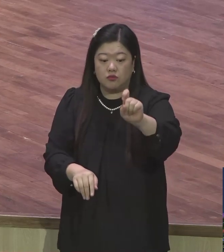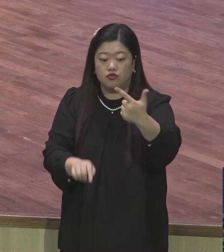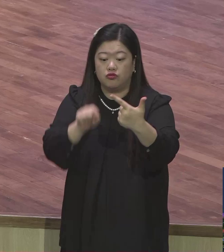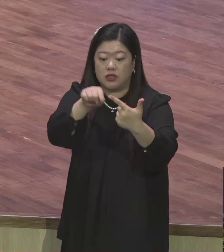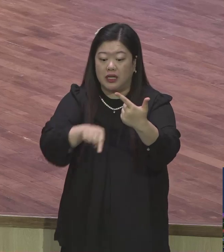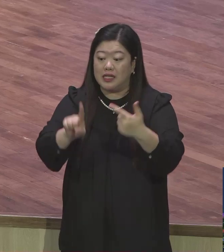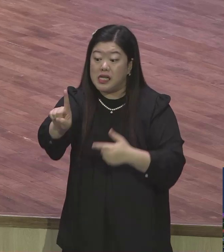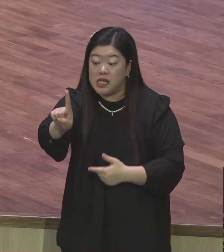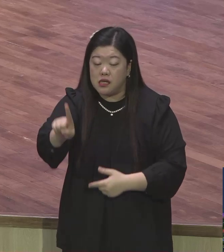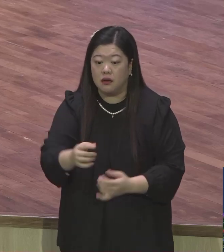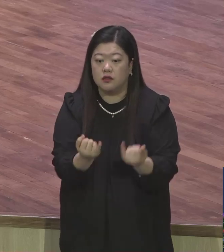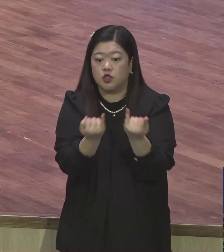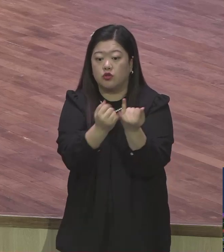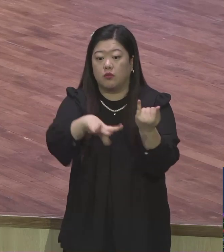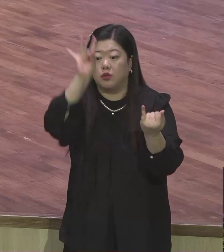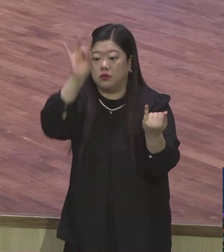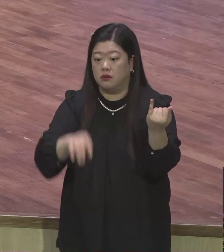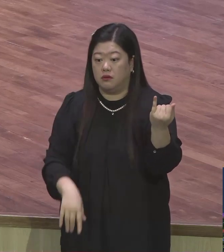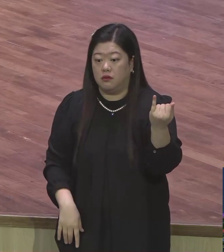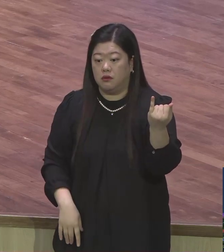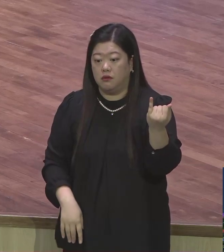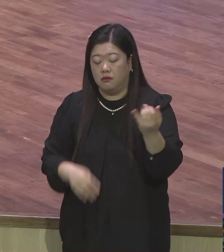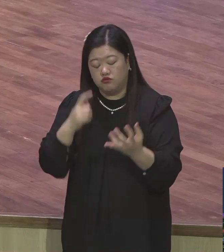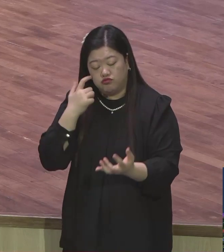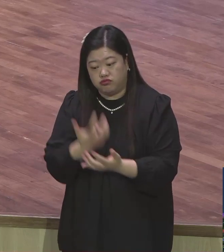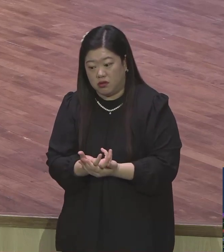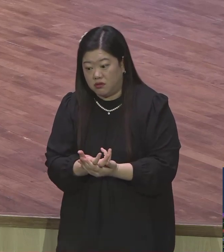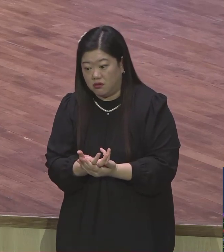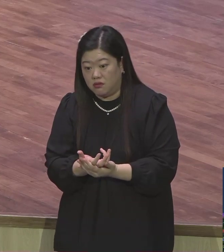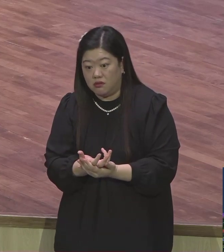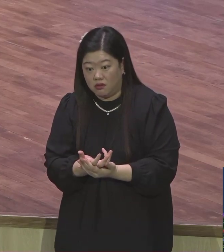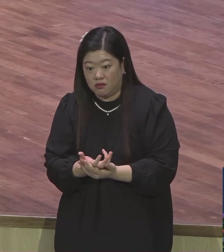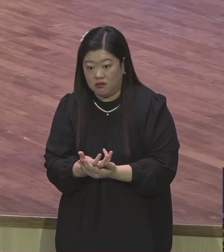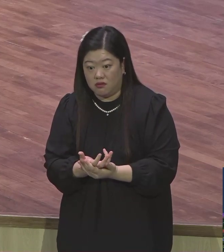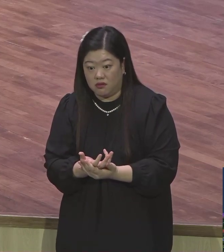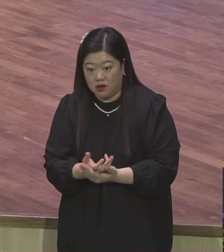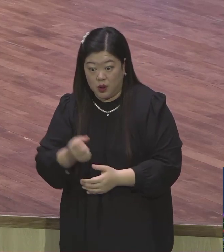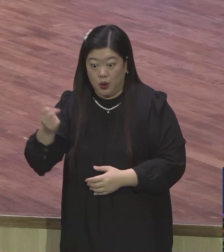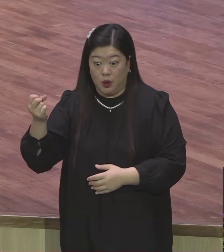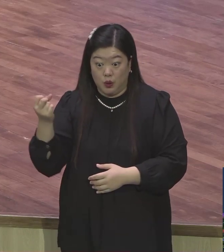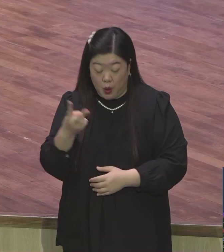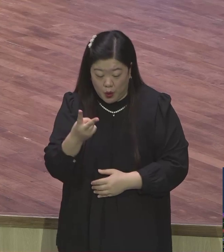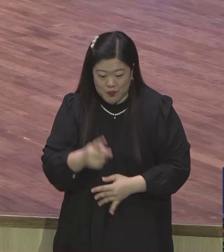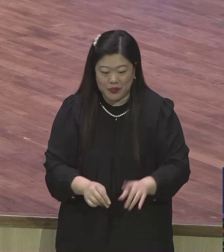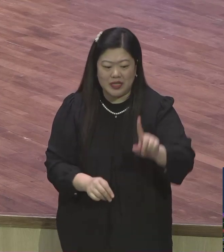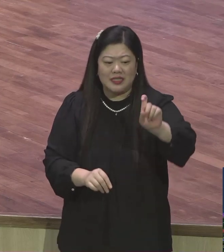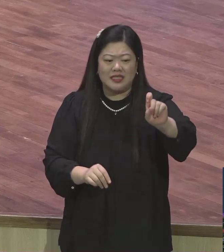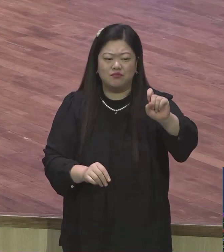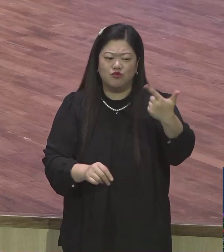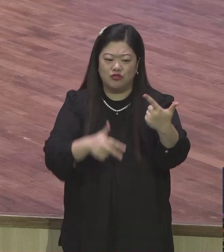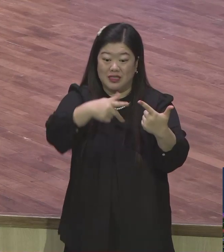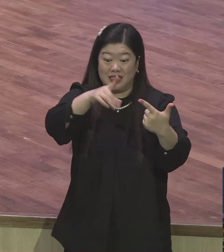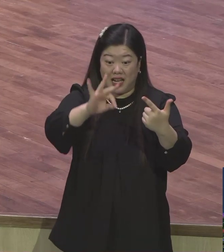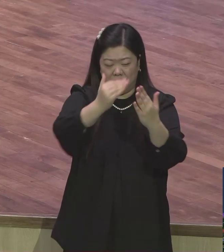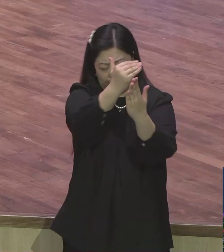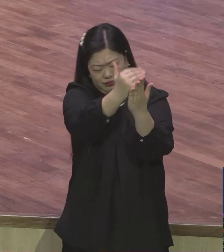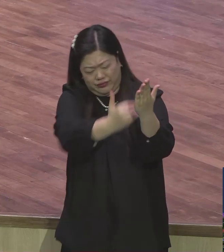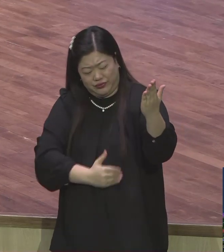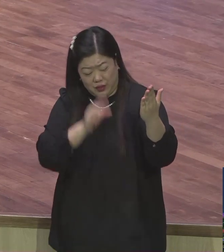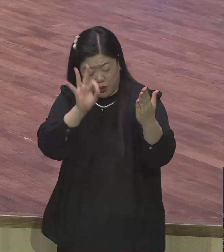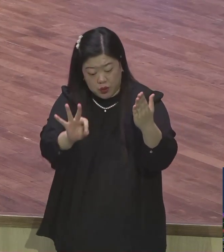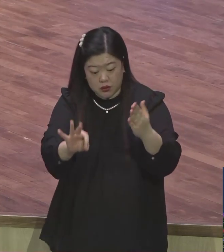또 로마 16장에는요, 전체 언급한 바울이 말한 인물 중에서 3분의 1이 여자예요. 3분의